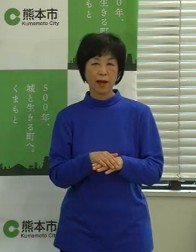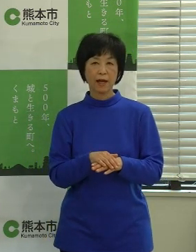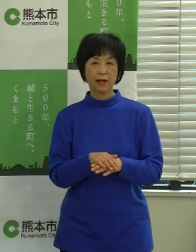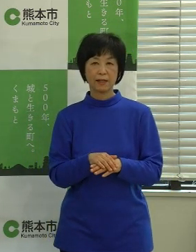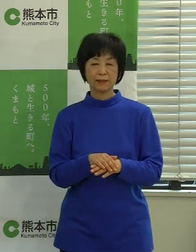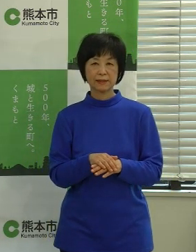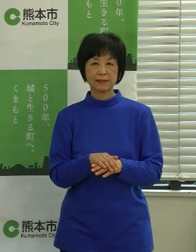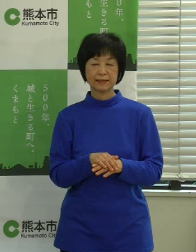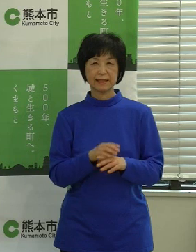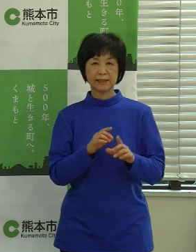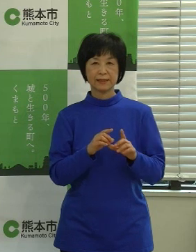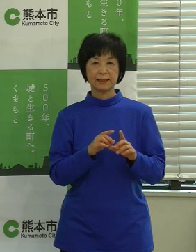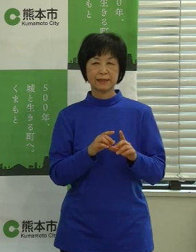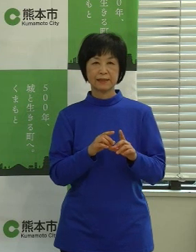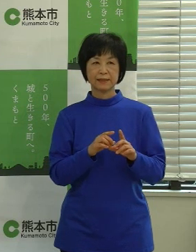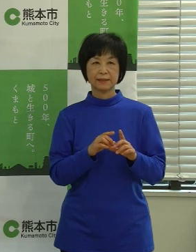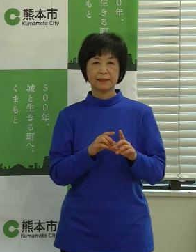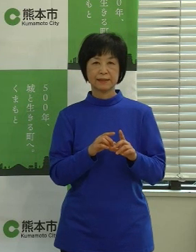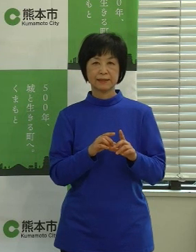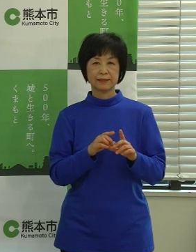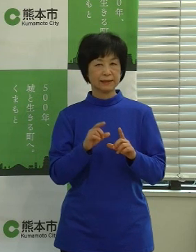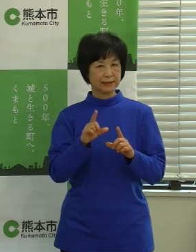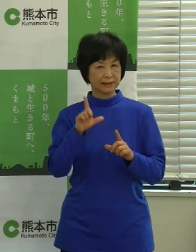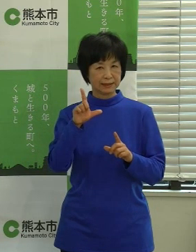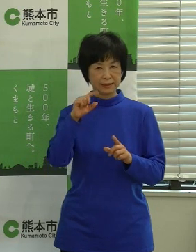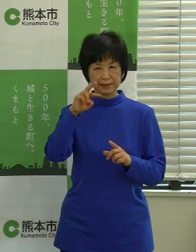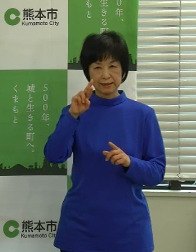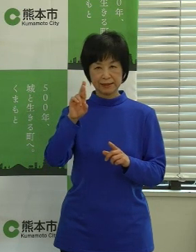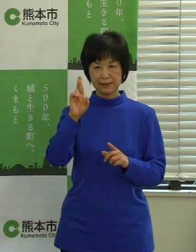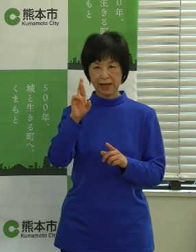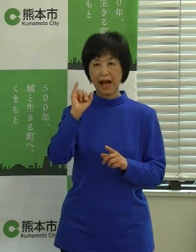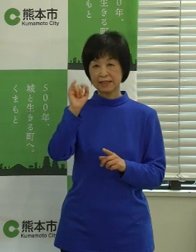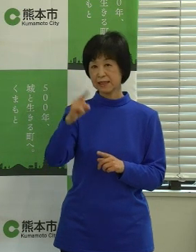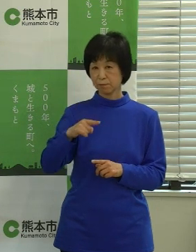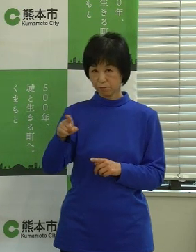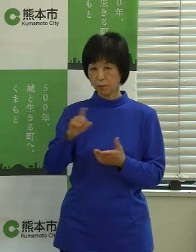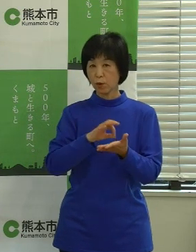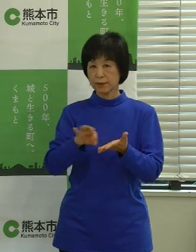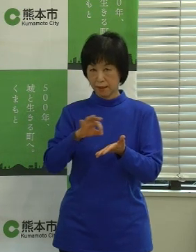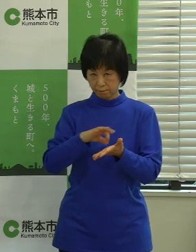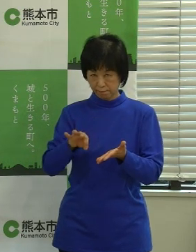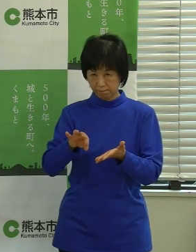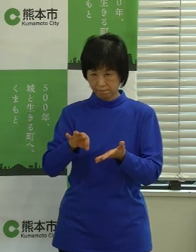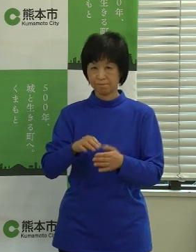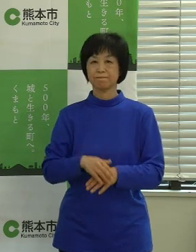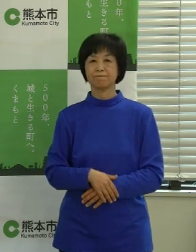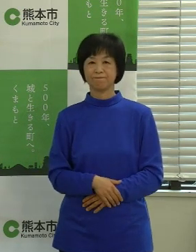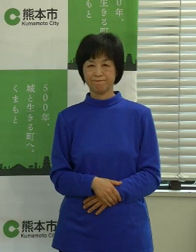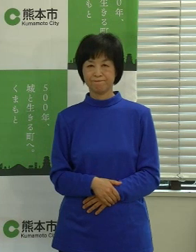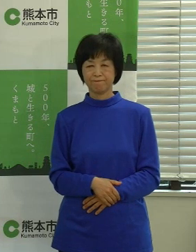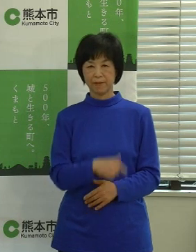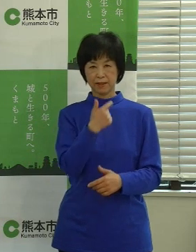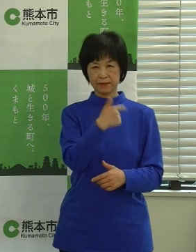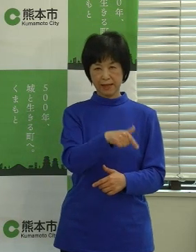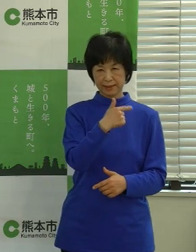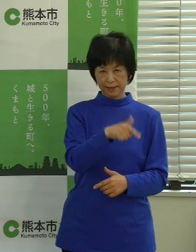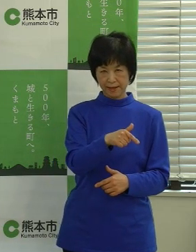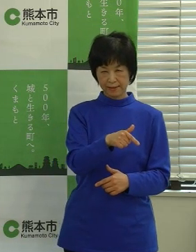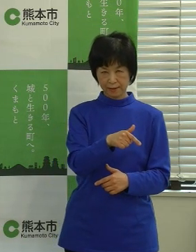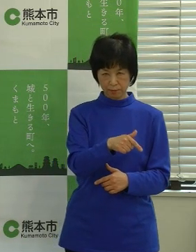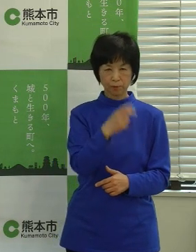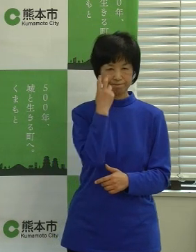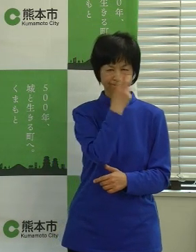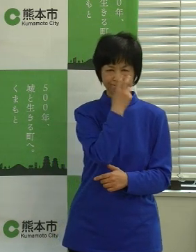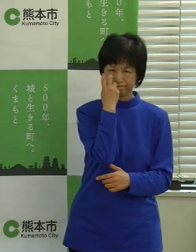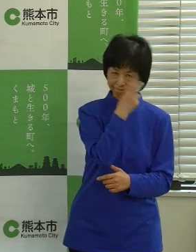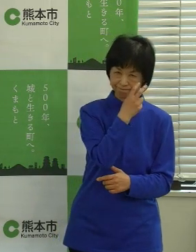ってますが、やはり先生たちが子どもたちと向き合う中でですね、しっかりその辺を観察をしながら、そして